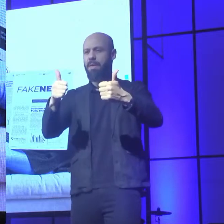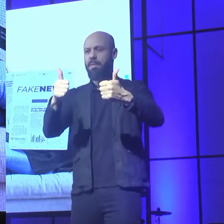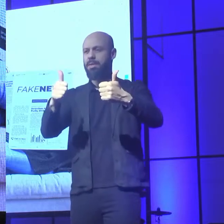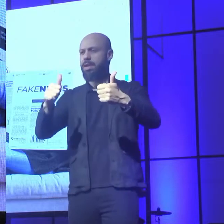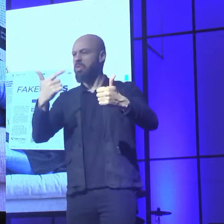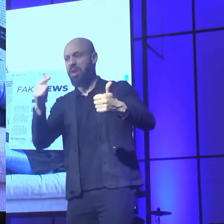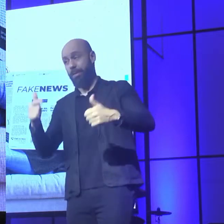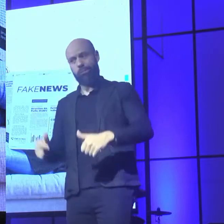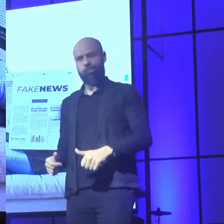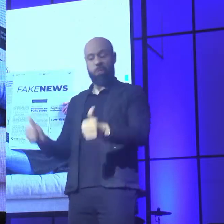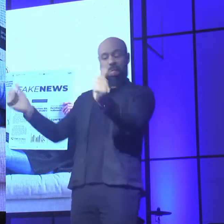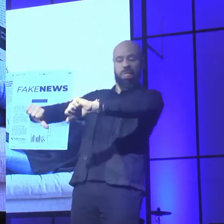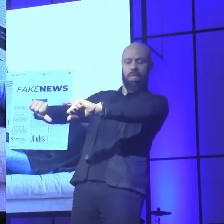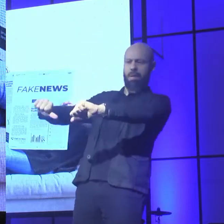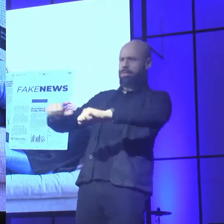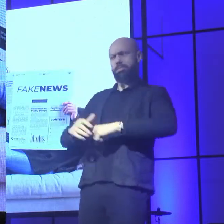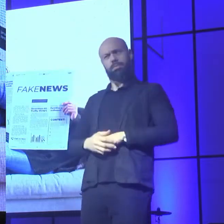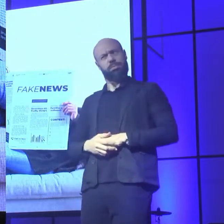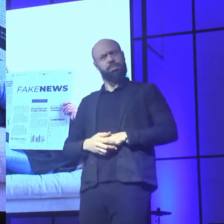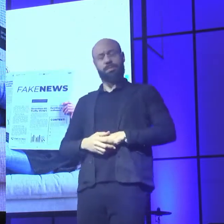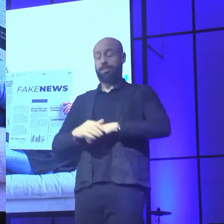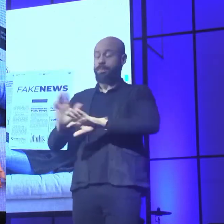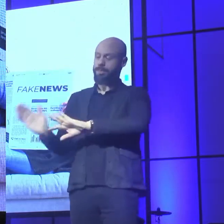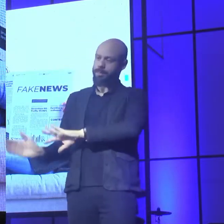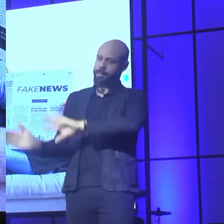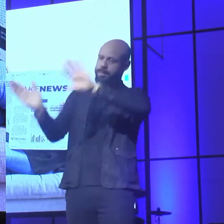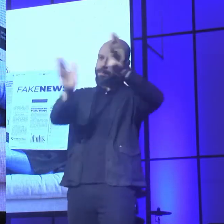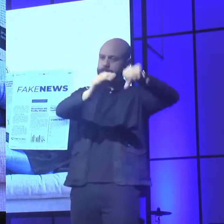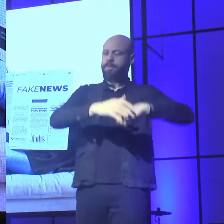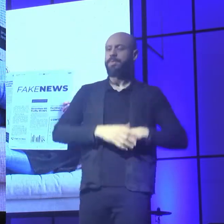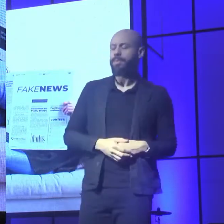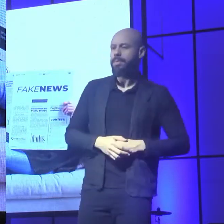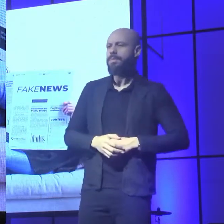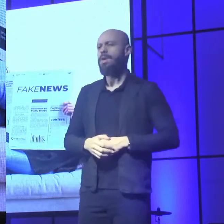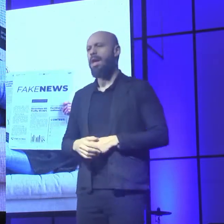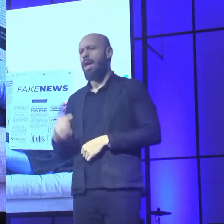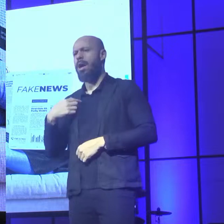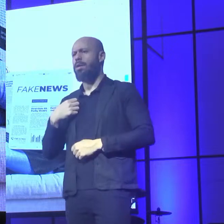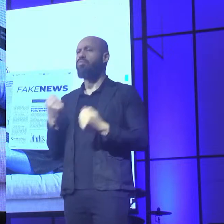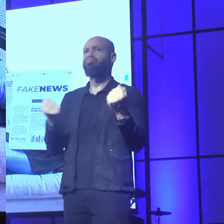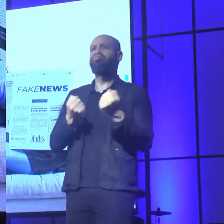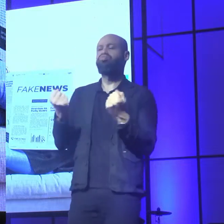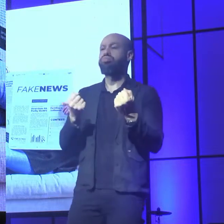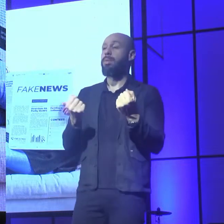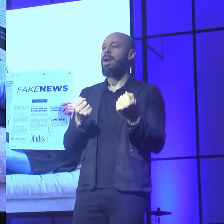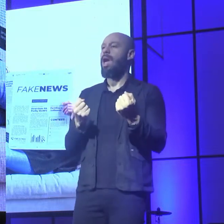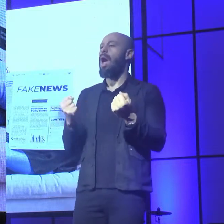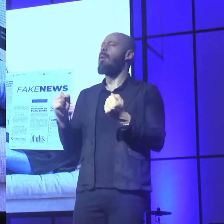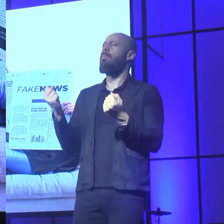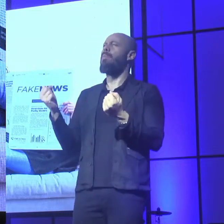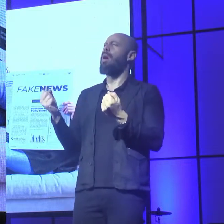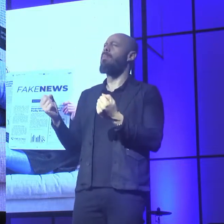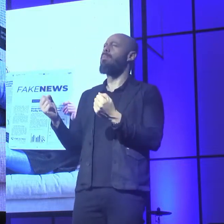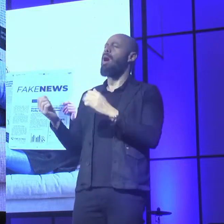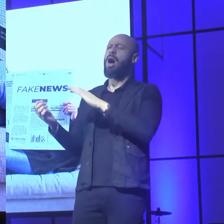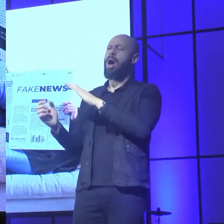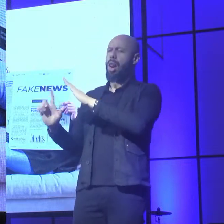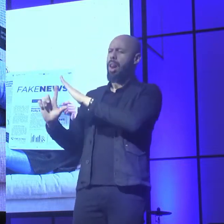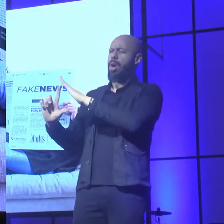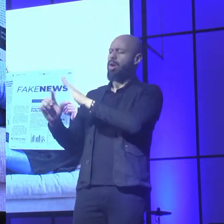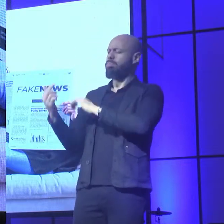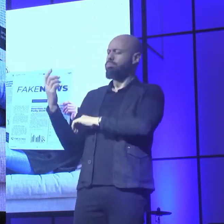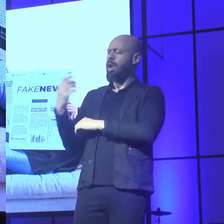de um caminhão de uma rede de lojas do Rio Grande do Sul que dizia assim, o slogan no caminhão, pintado no caminhão,